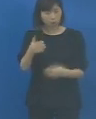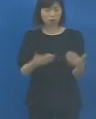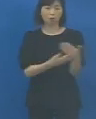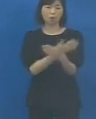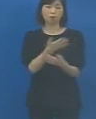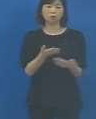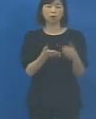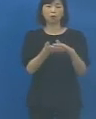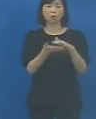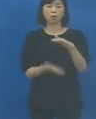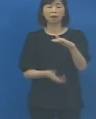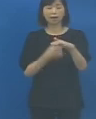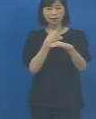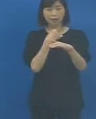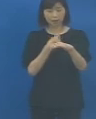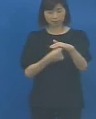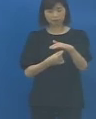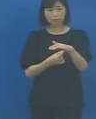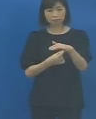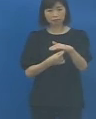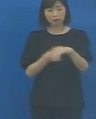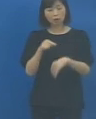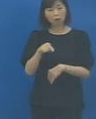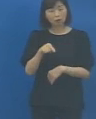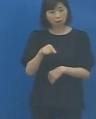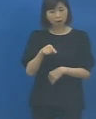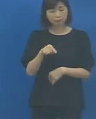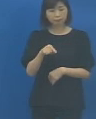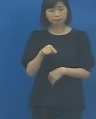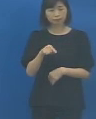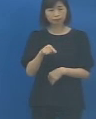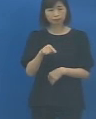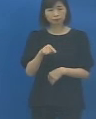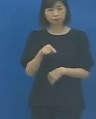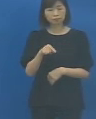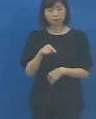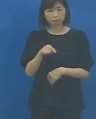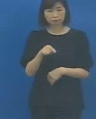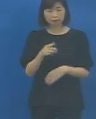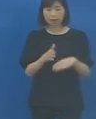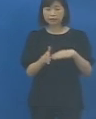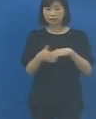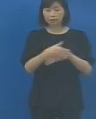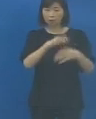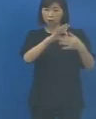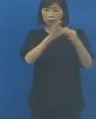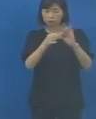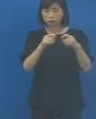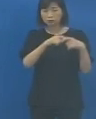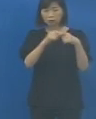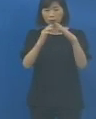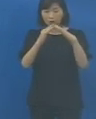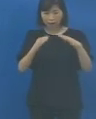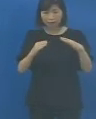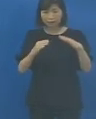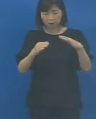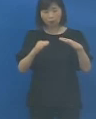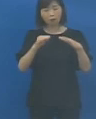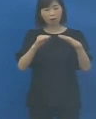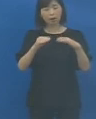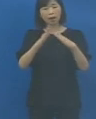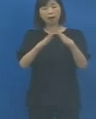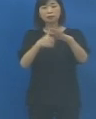めていきたいと、これはオリンピックの、ジャマイカオリンピック協会のサミューダ会長、この